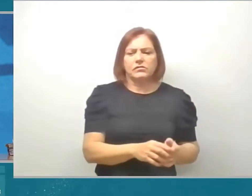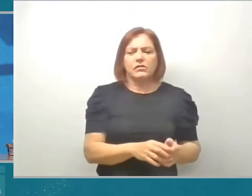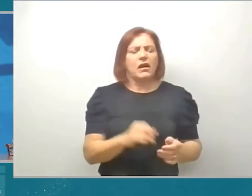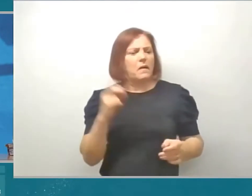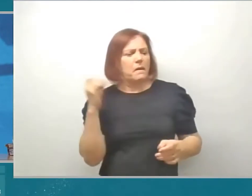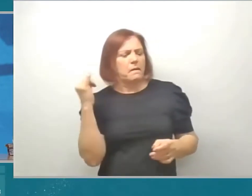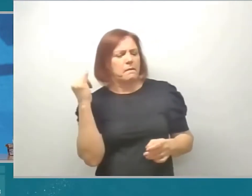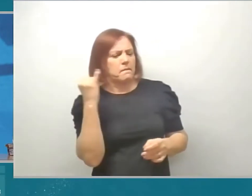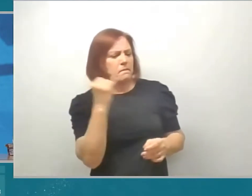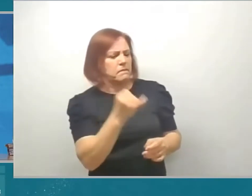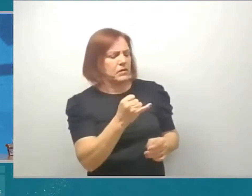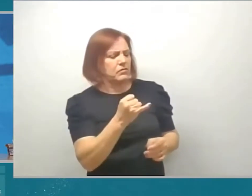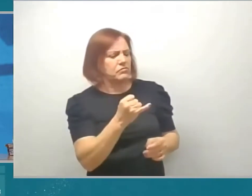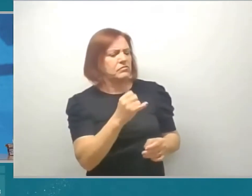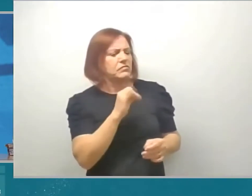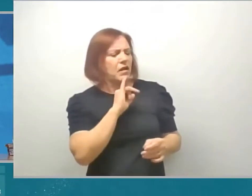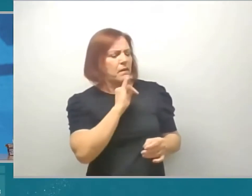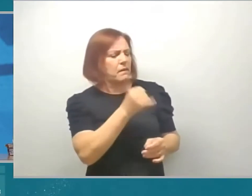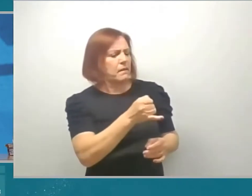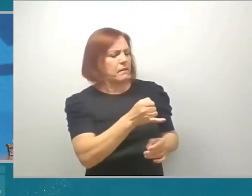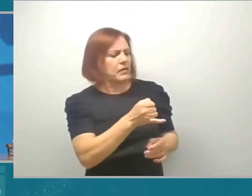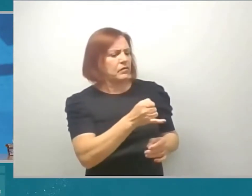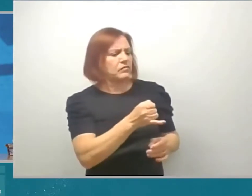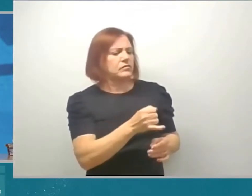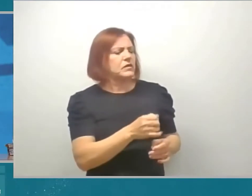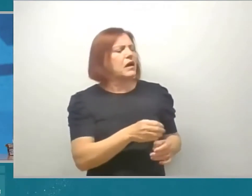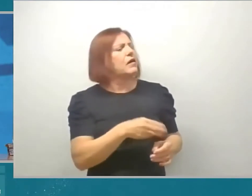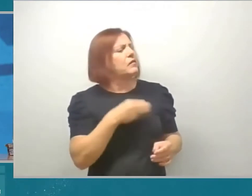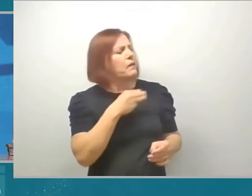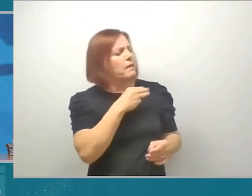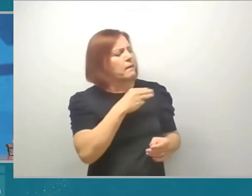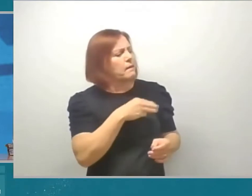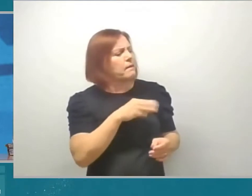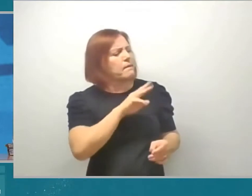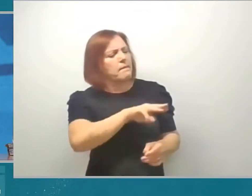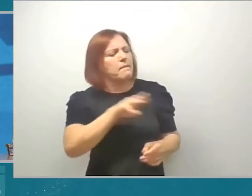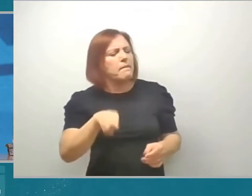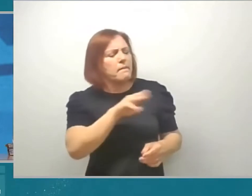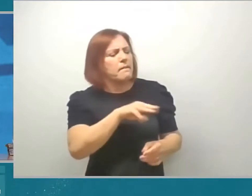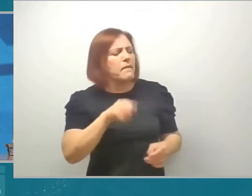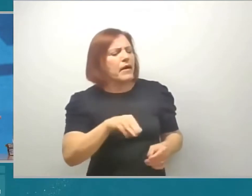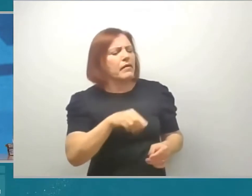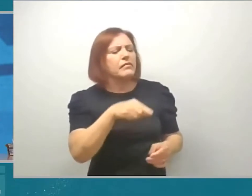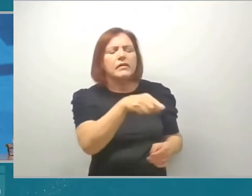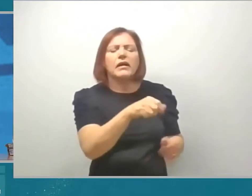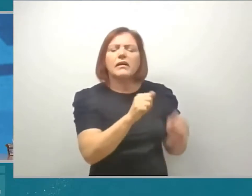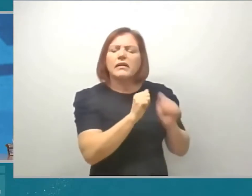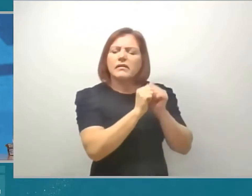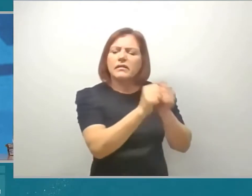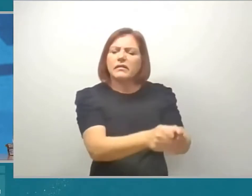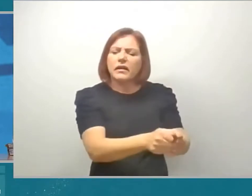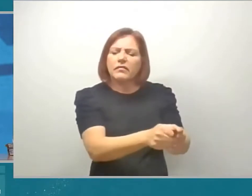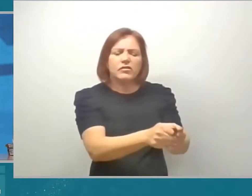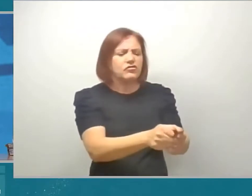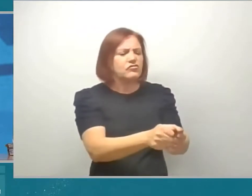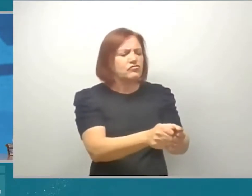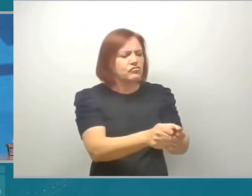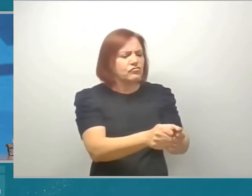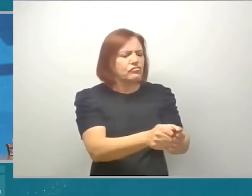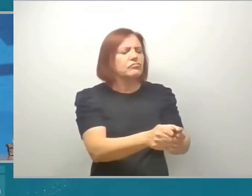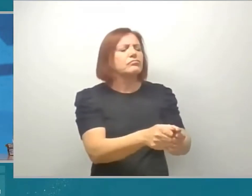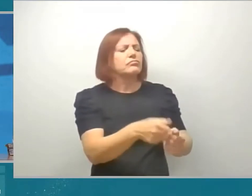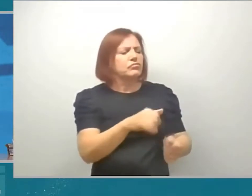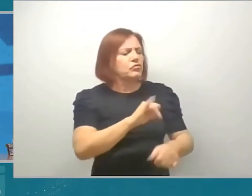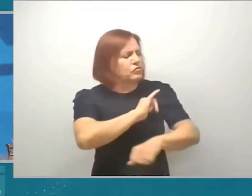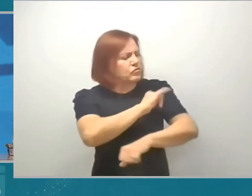Jordão, que serviria ao Senhor Jesus, do qual tens dado testemunho, está batizando e todos lhe saem